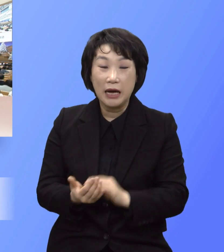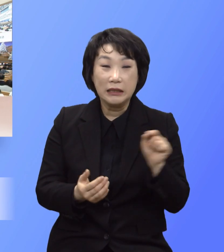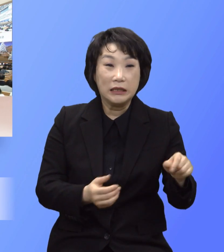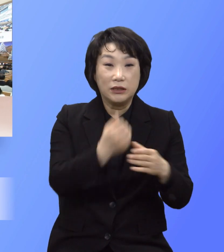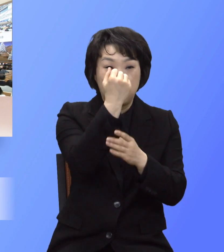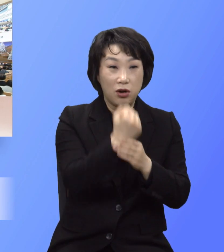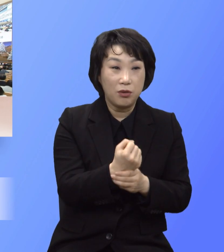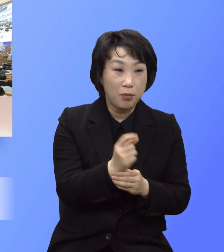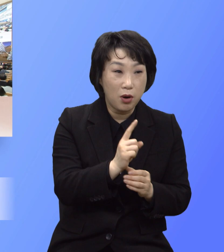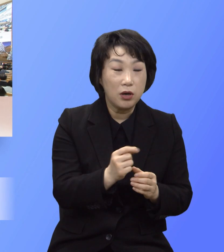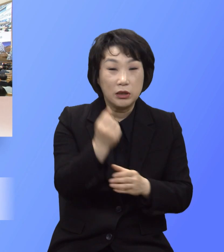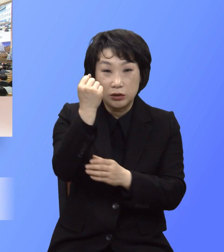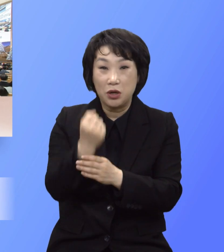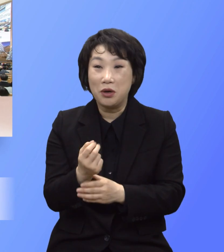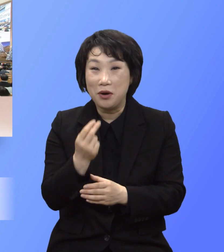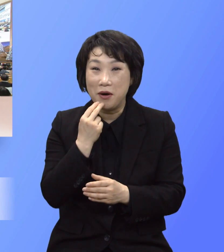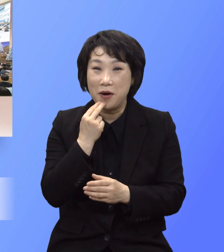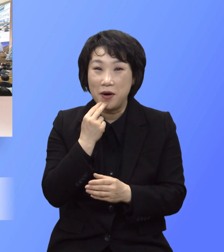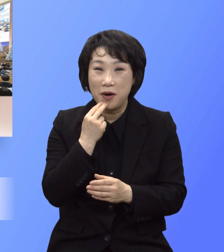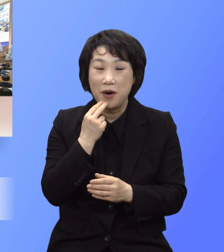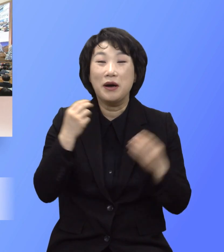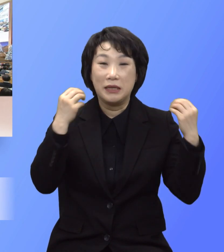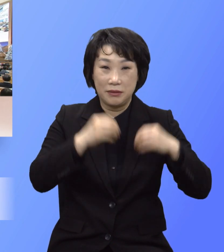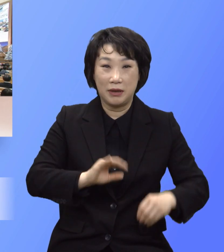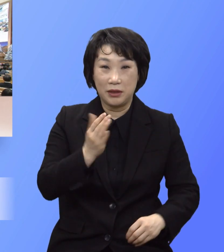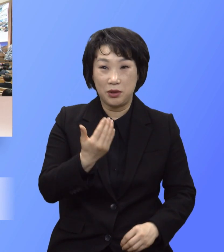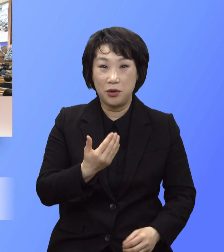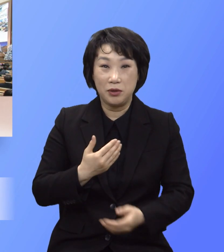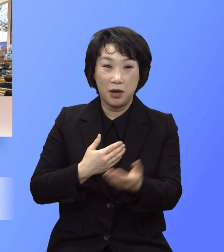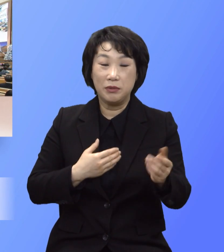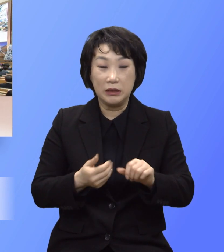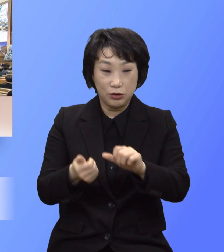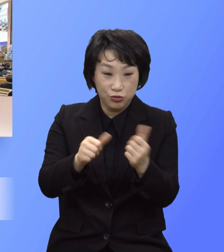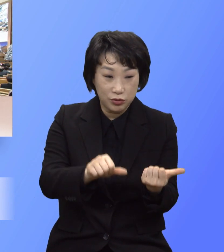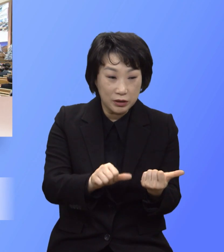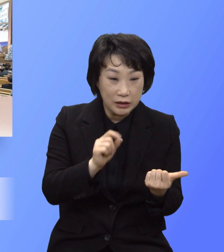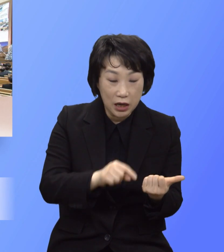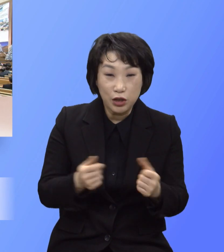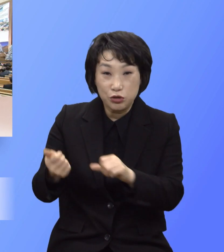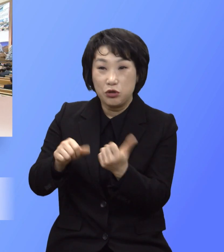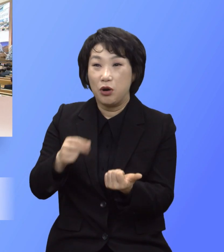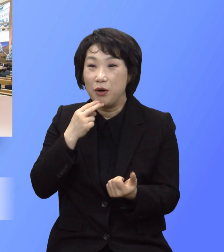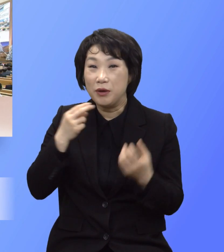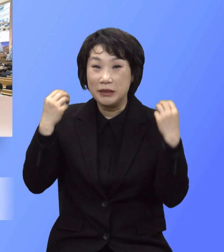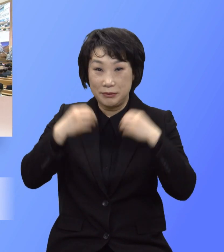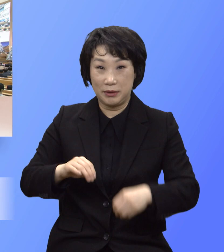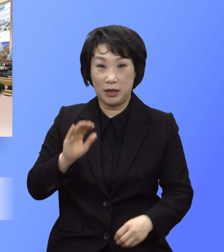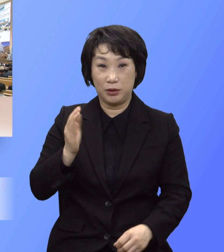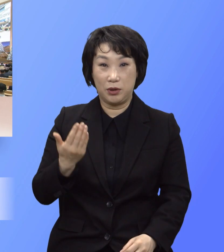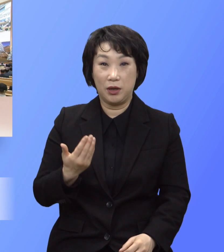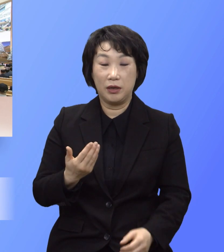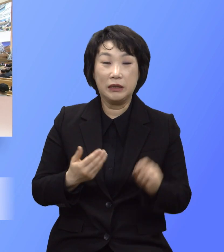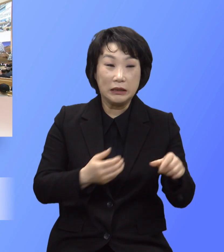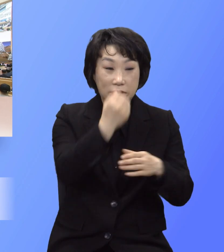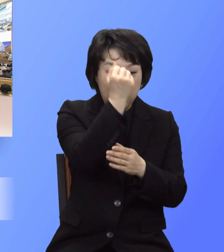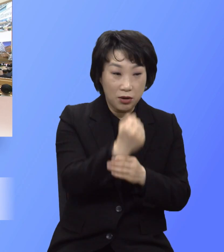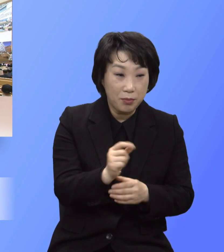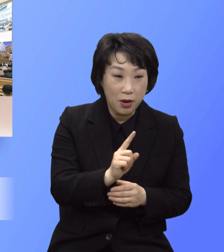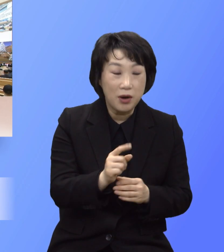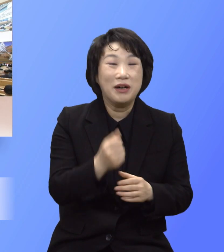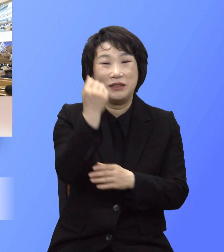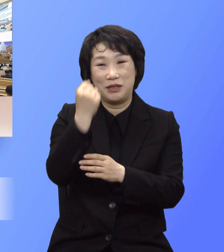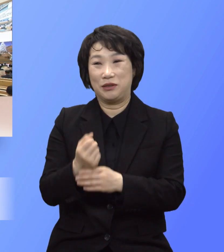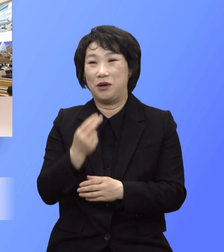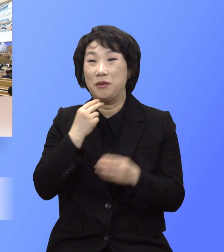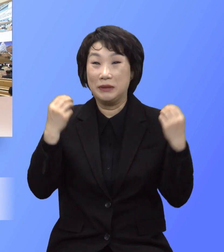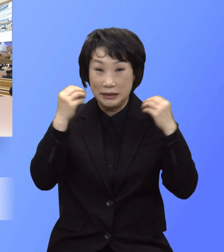것이 불갑을 썩지 아니할 것을 입겠고 이 죽을 것이 죽지 아니함을 입으리로다. 이 썩을 것이 썩지